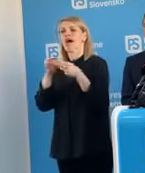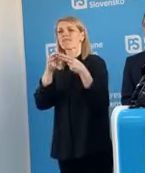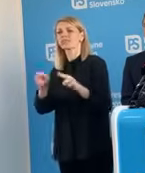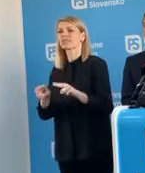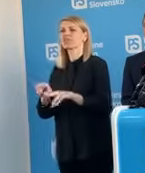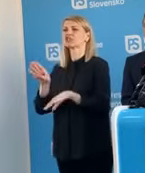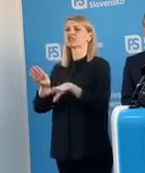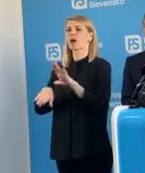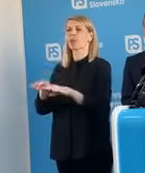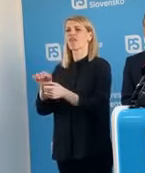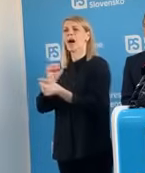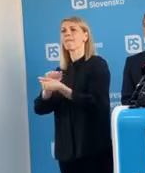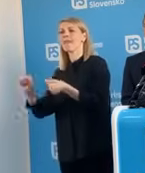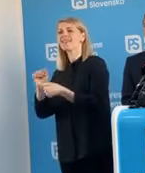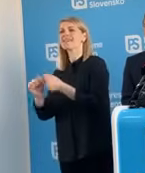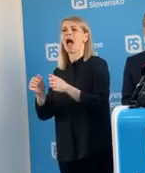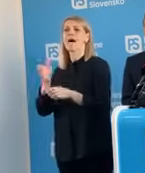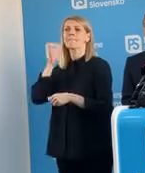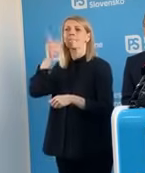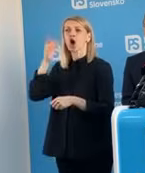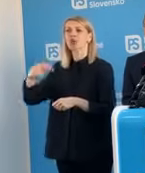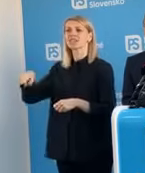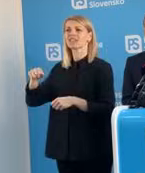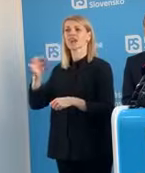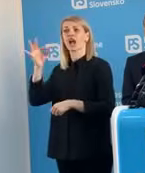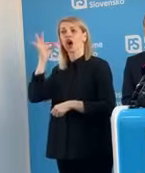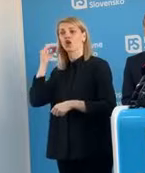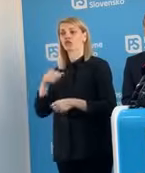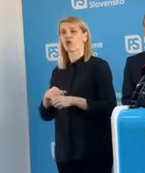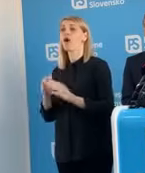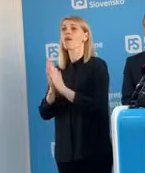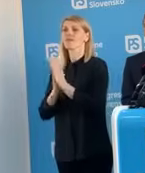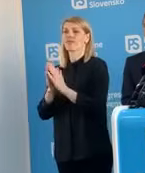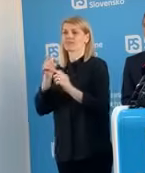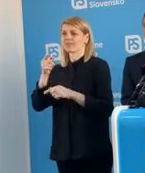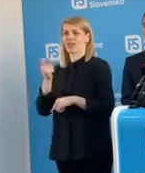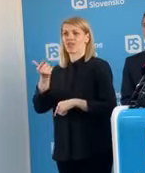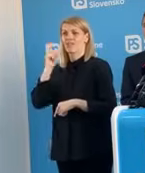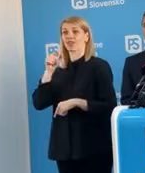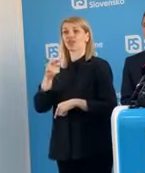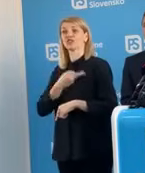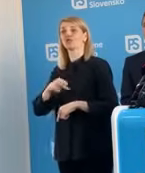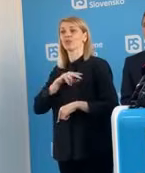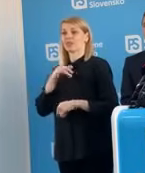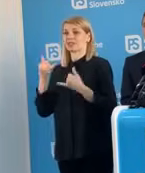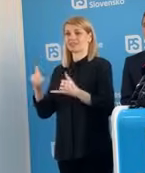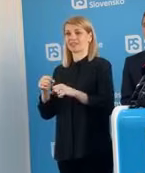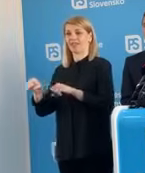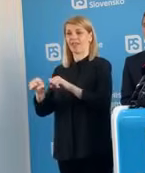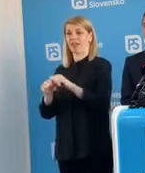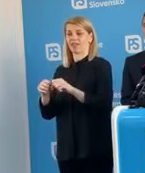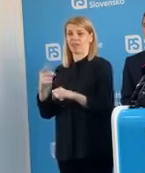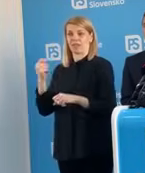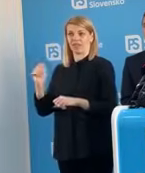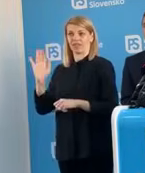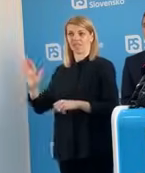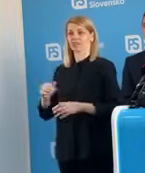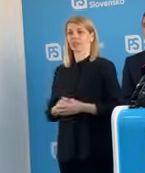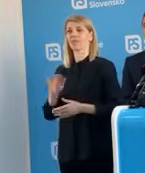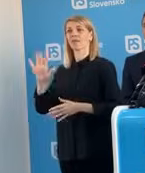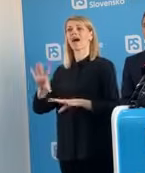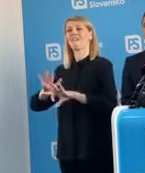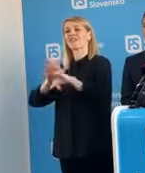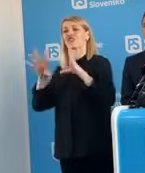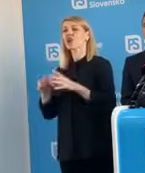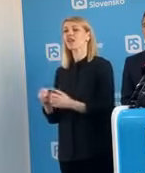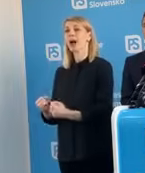Zuzana Čaputová, média. Tomu netreba veriť, dámy a páni. Je to zodpovednosť tejto vlády Roberta Fica. Majú všetku